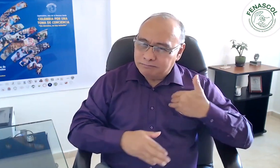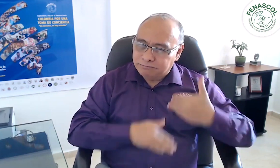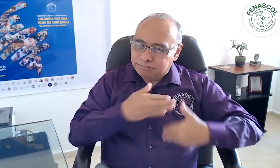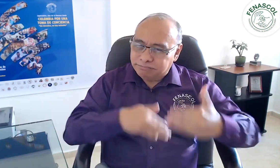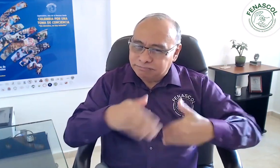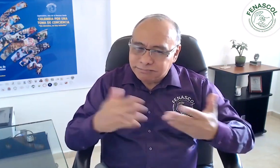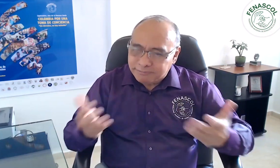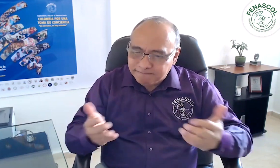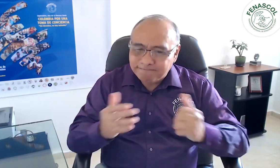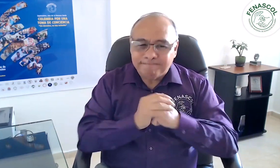Colombia.